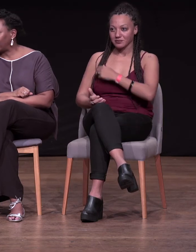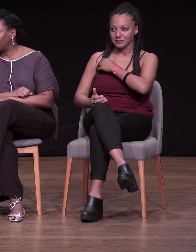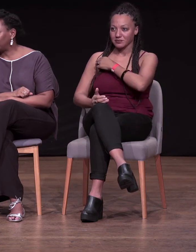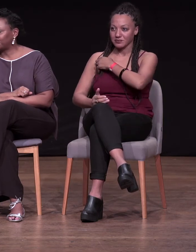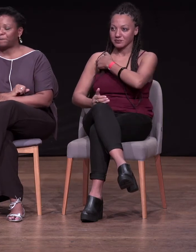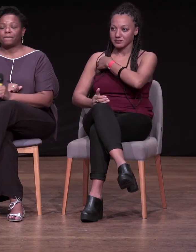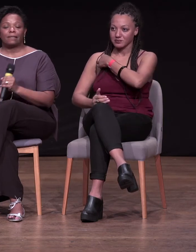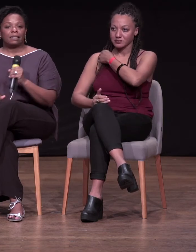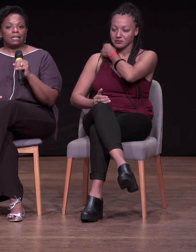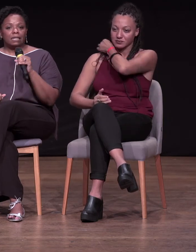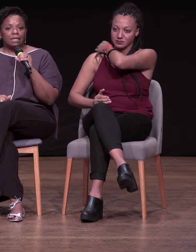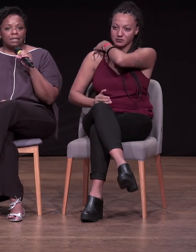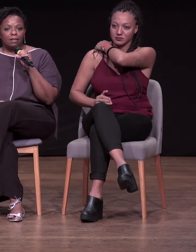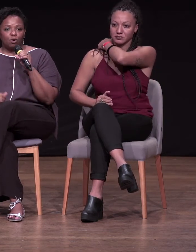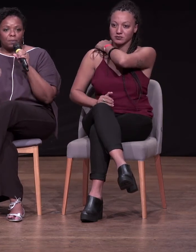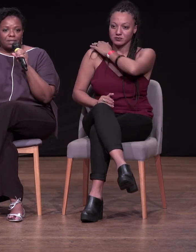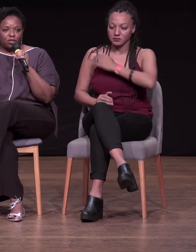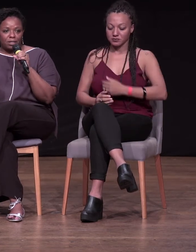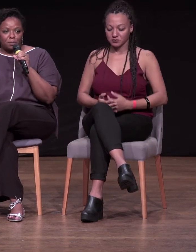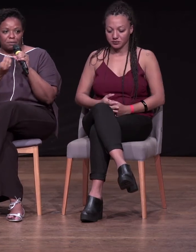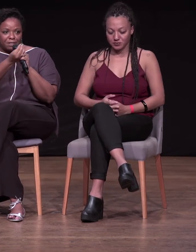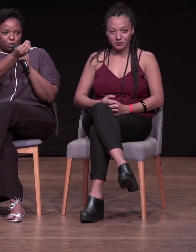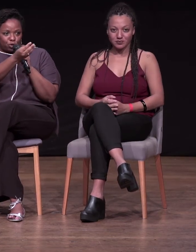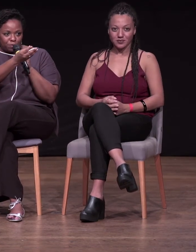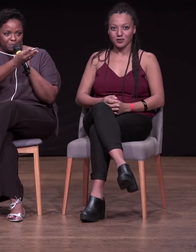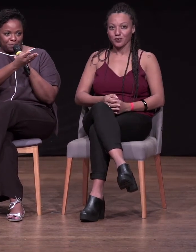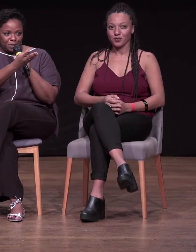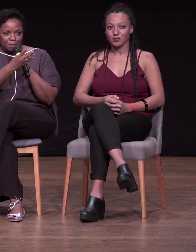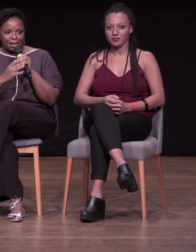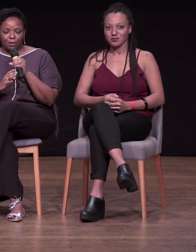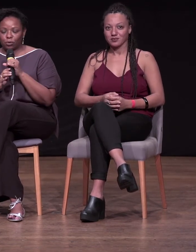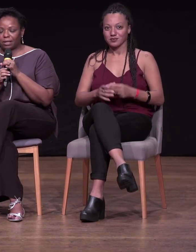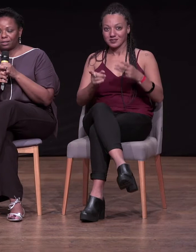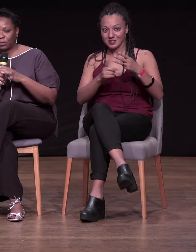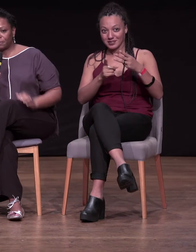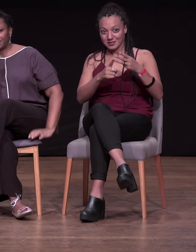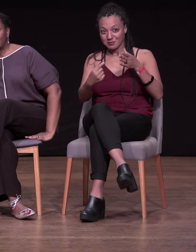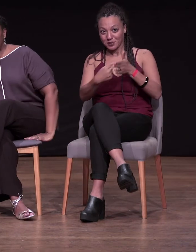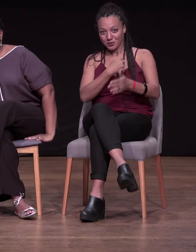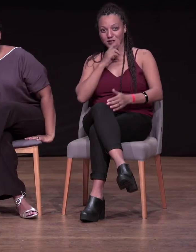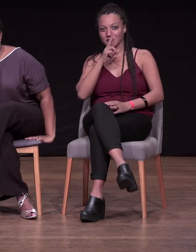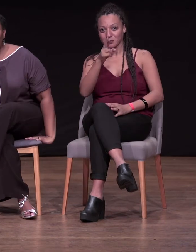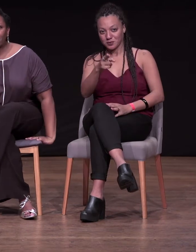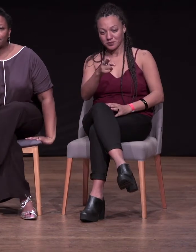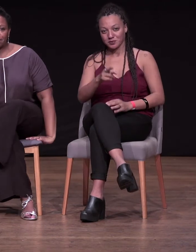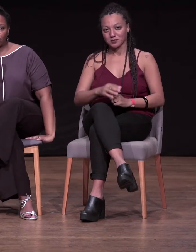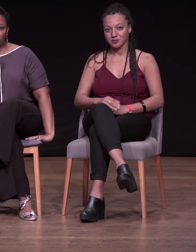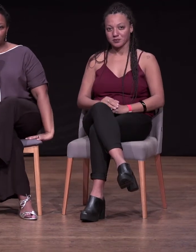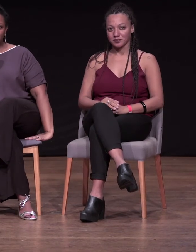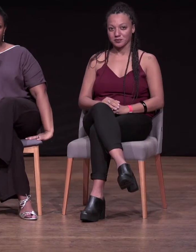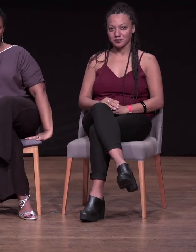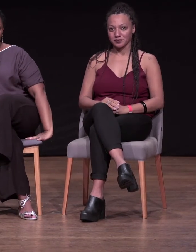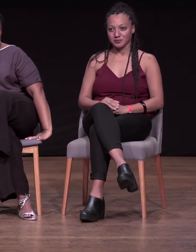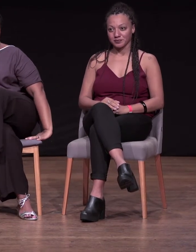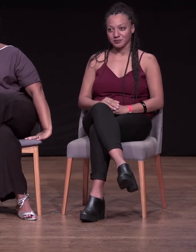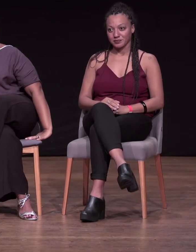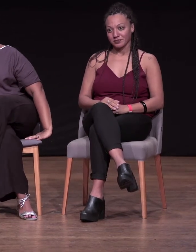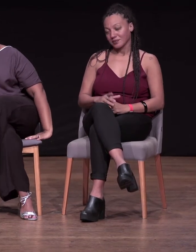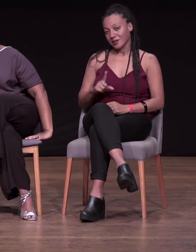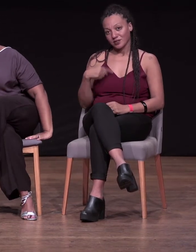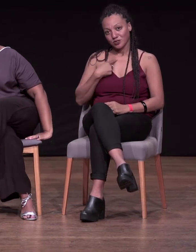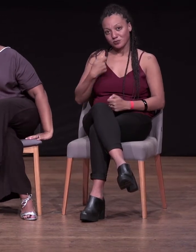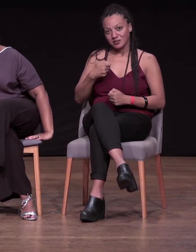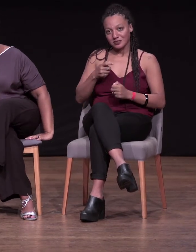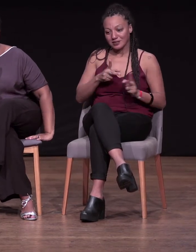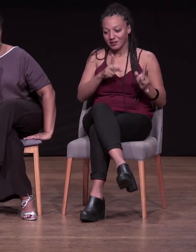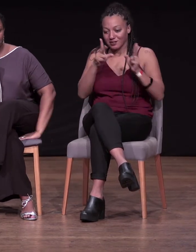Posso falar? Eu vou começar de trás para frente, terminar lá no Cleiton. Uai, mas a gente precisa recortar, né?